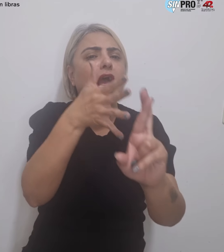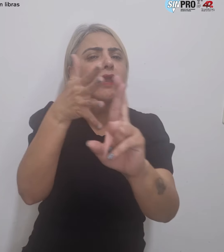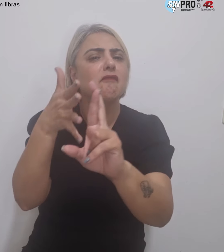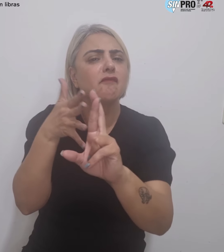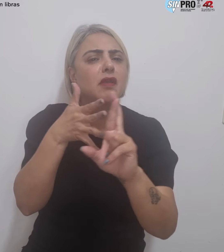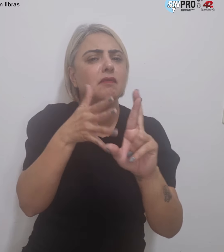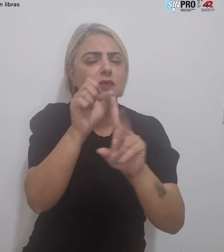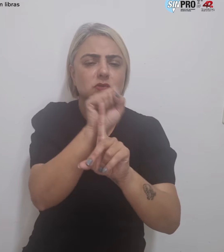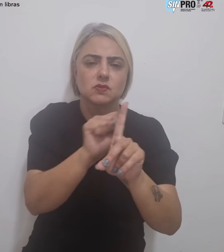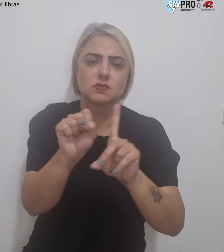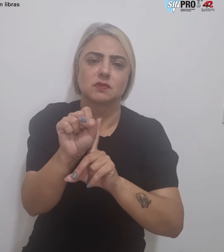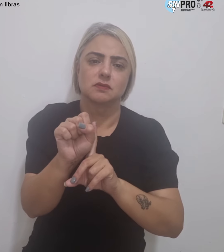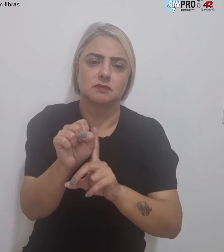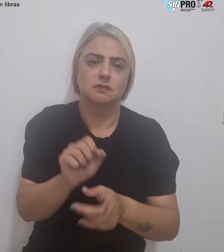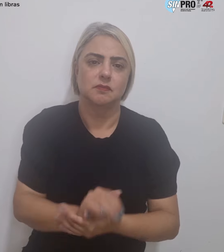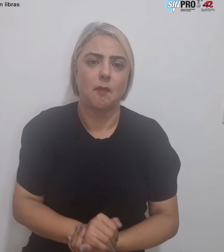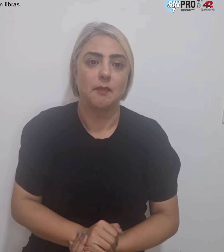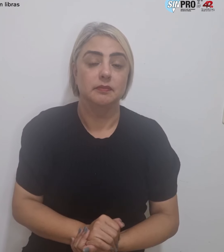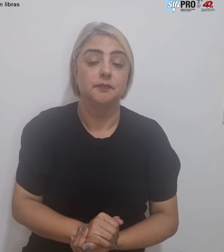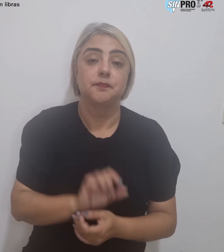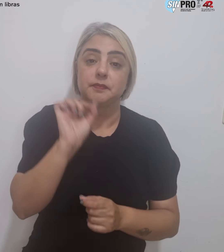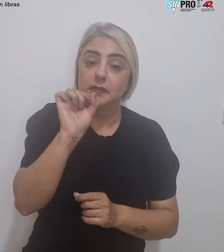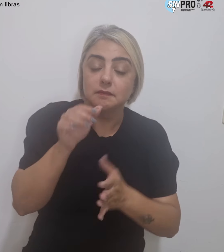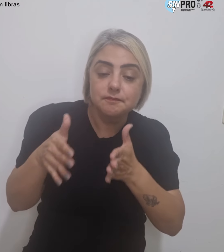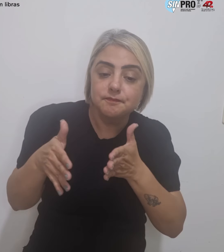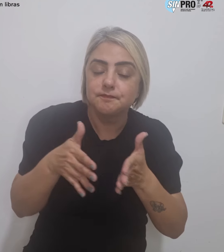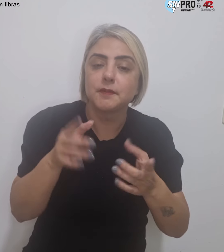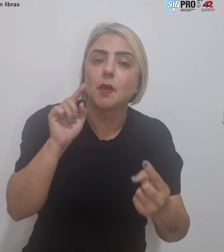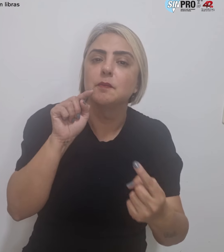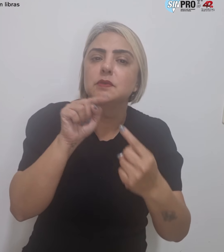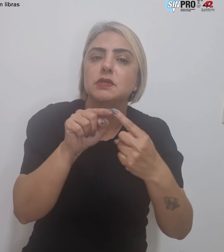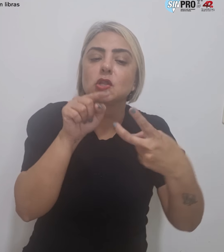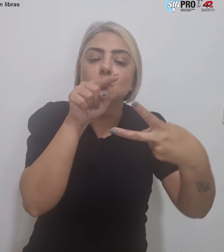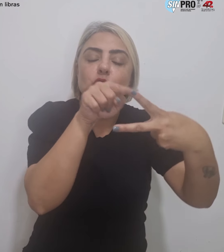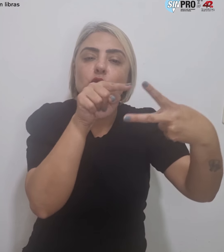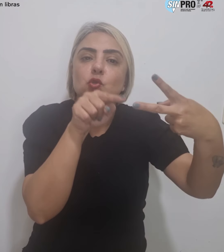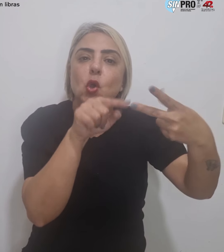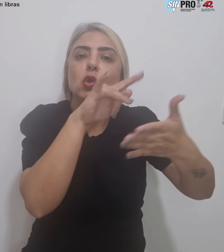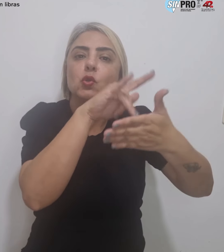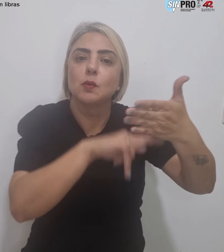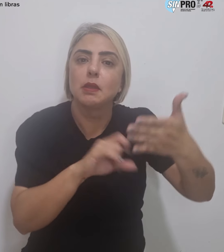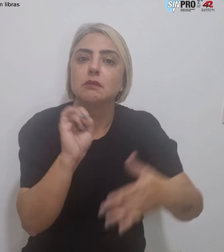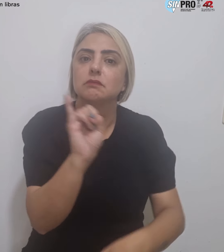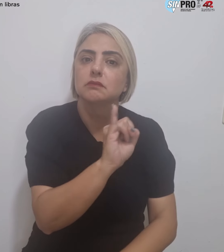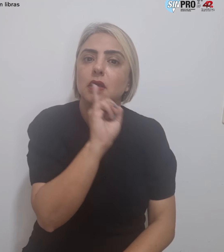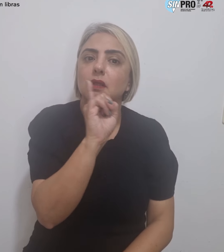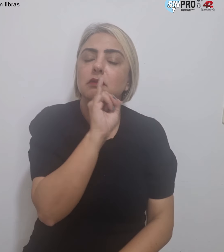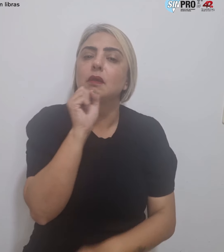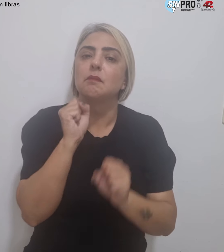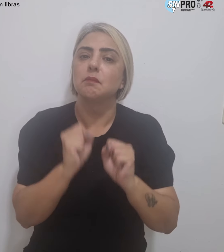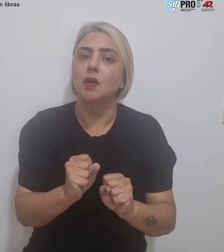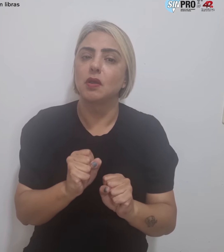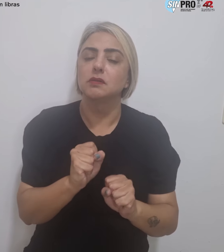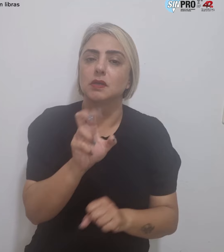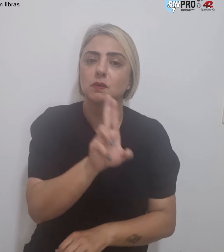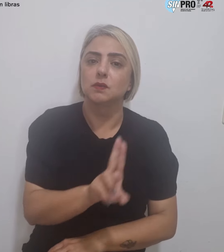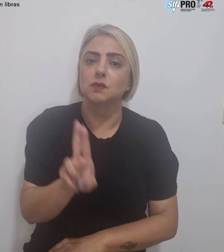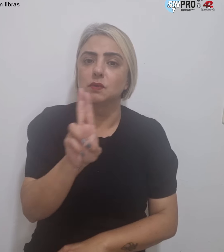socialmente. Neste caminho, dois documentos importantes poderão ser úteis ao debate.